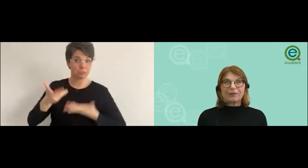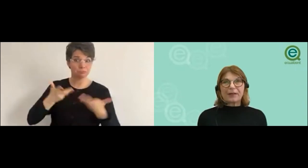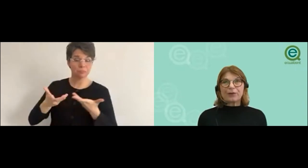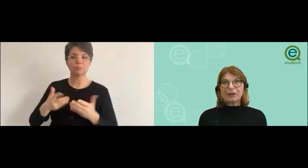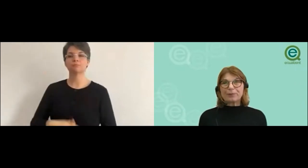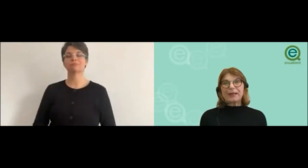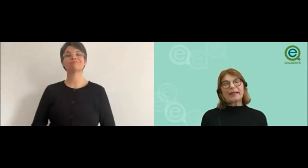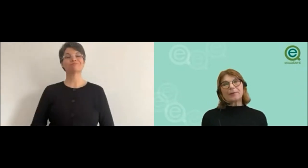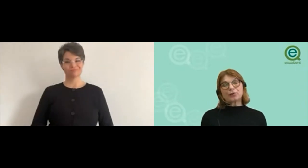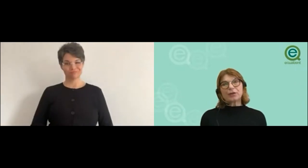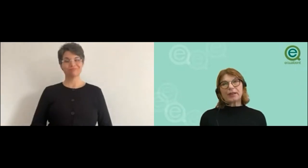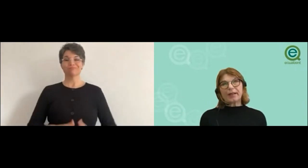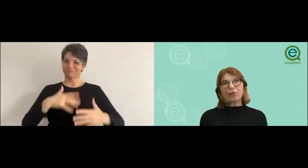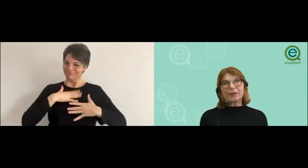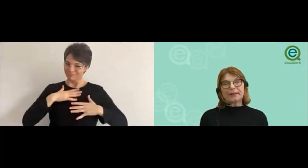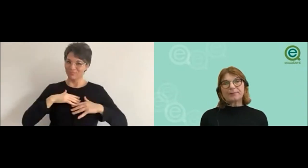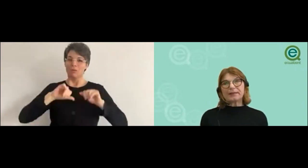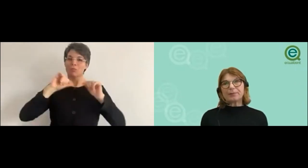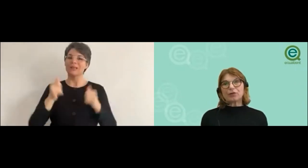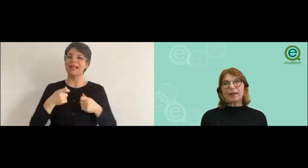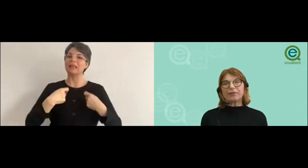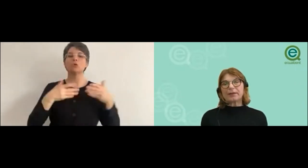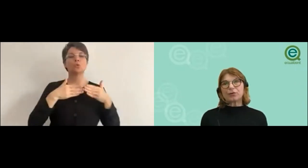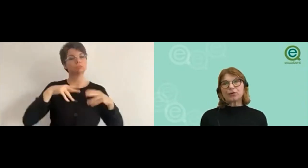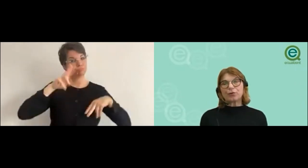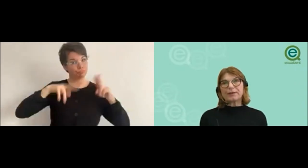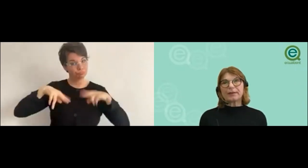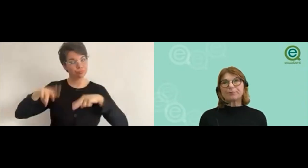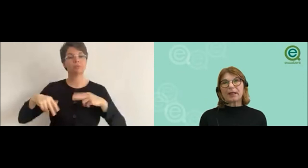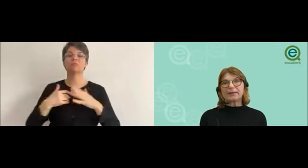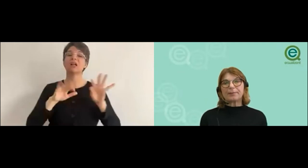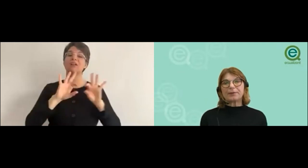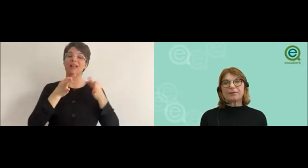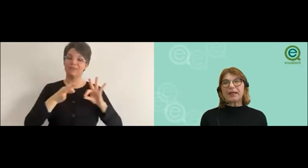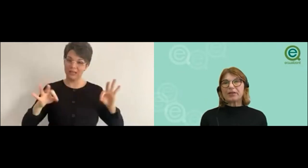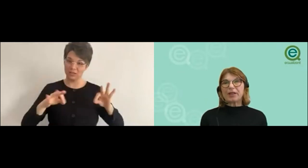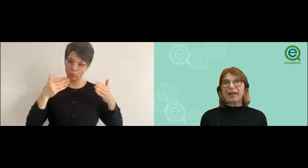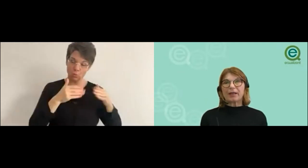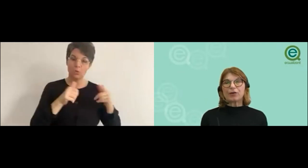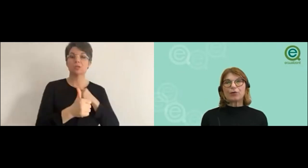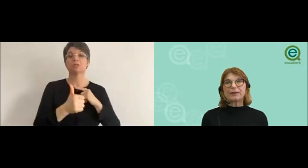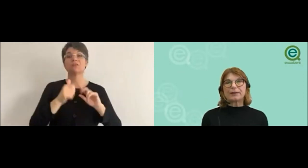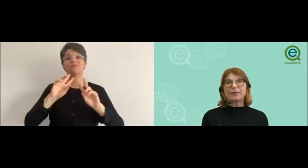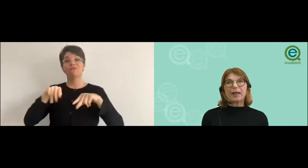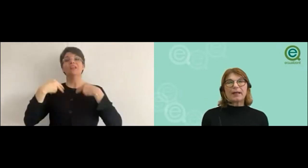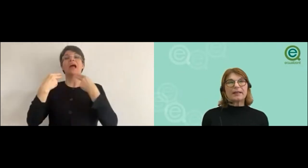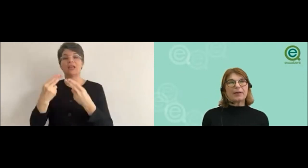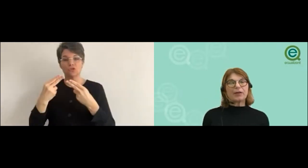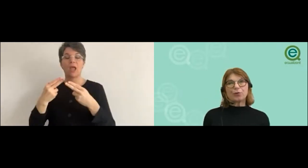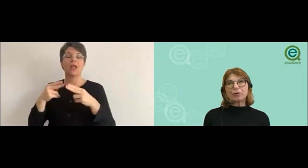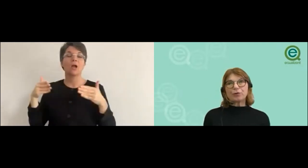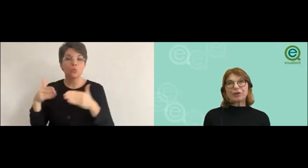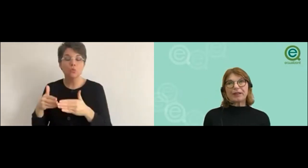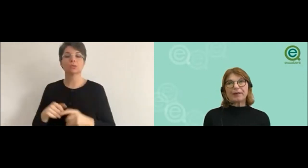Also in unserem Modell gibt es unterschiedliche Kurse. Es gibt so Qualifikationskurse, es gibt Wiedereinsteigerinnenkurse, es gibt